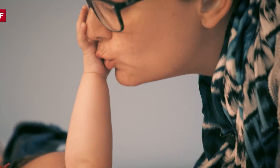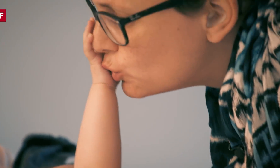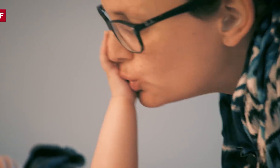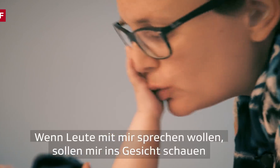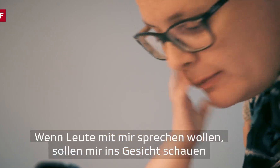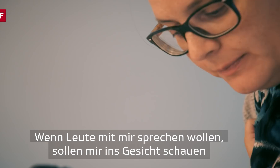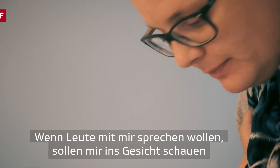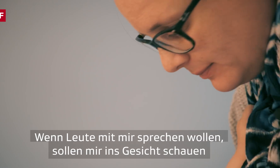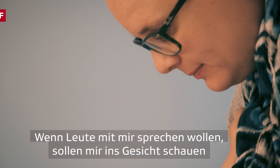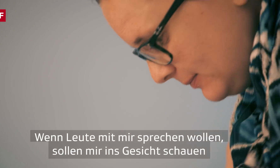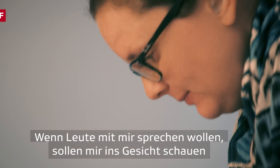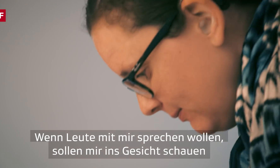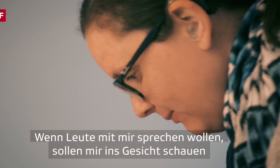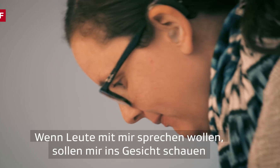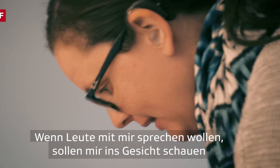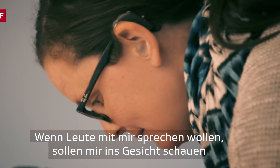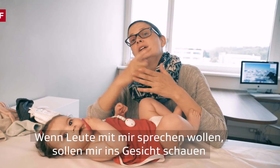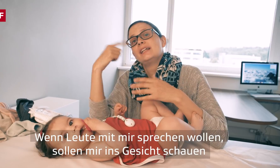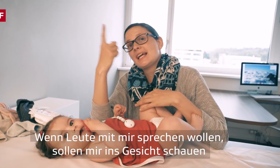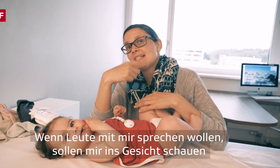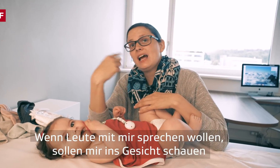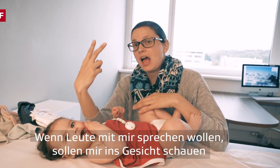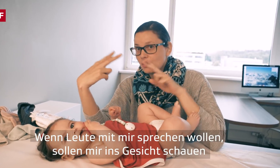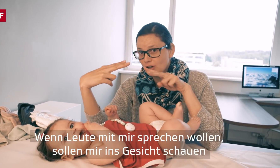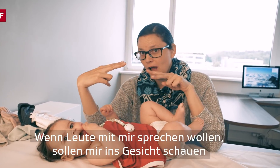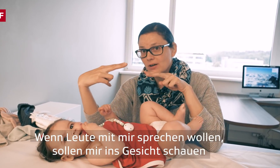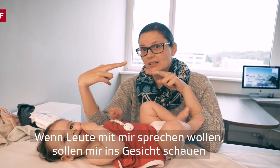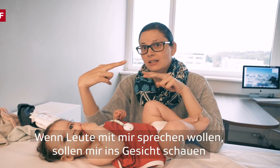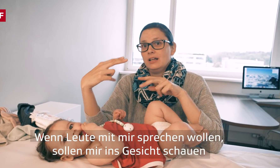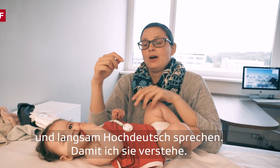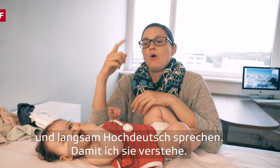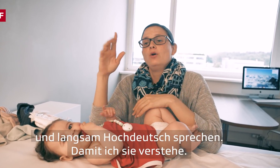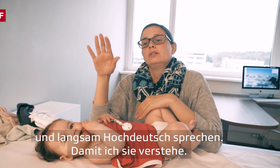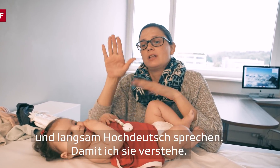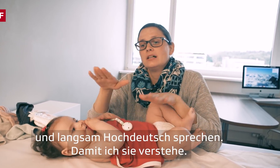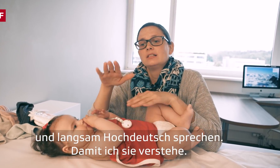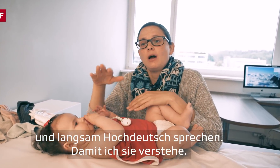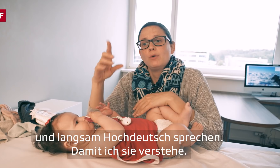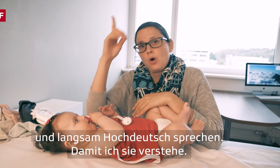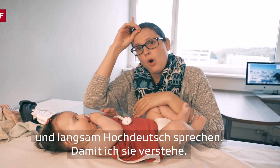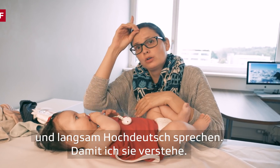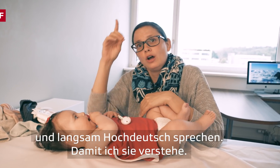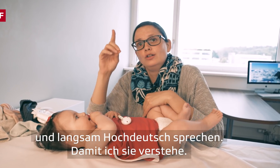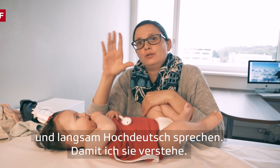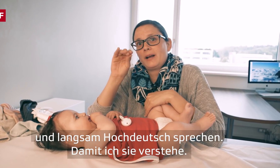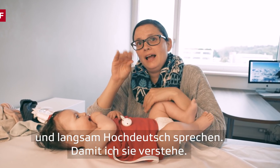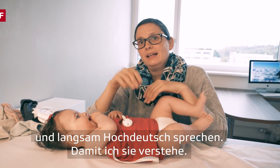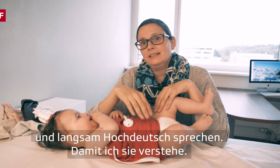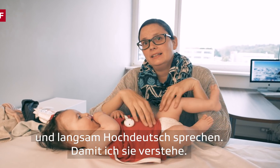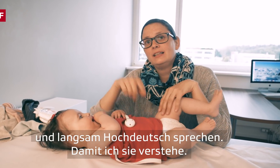Die Leute, die sprechen wollen, sollen die Gesichter anschauen und langsam Hochdeutsch sprechen, damit